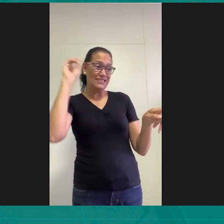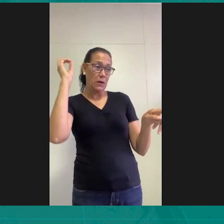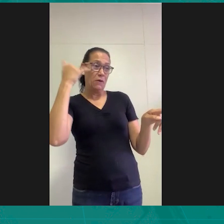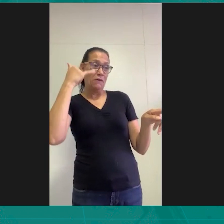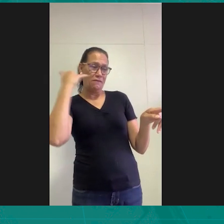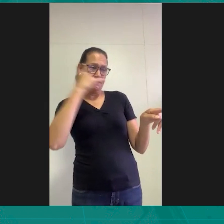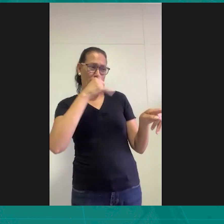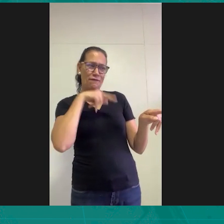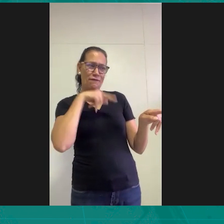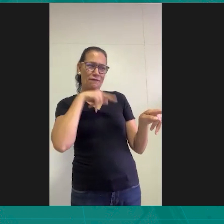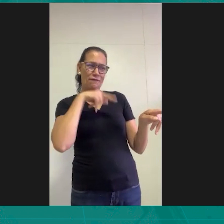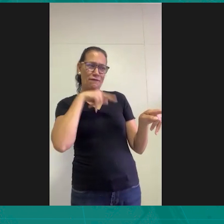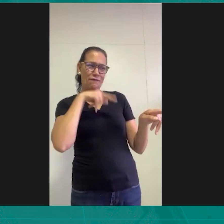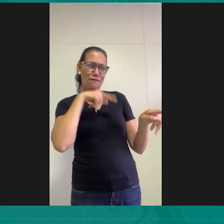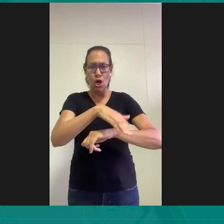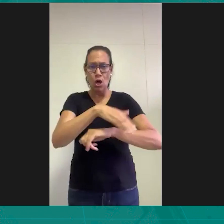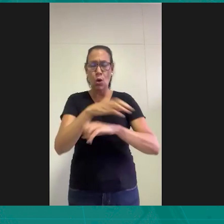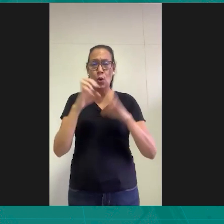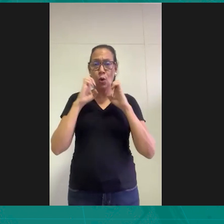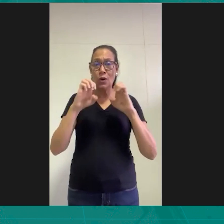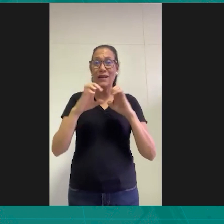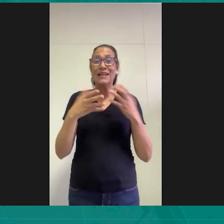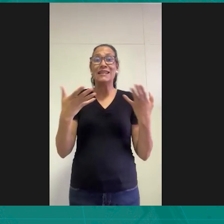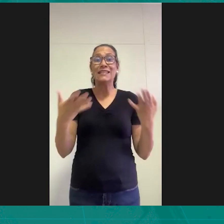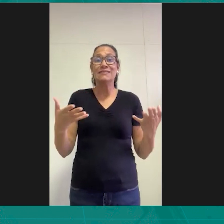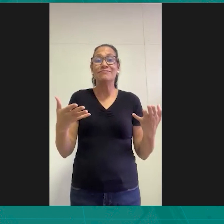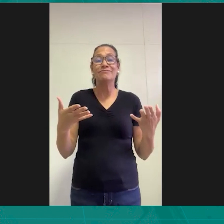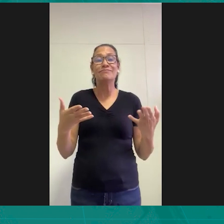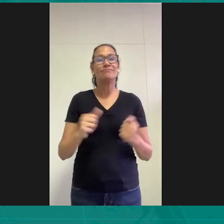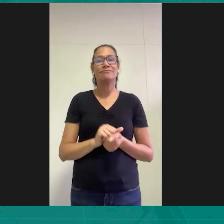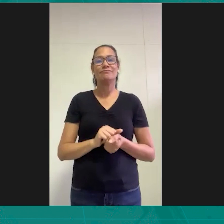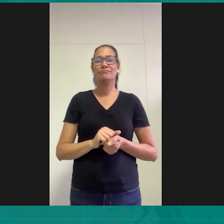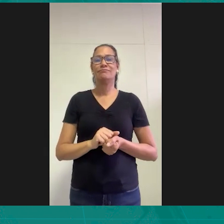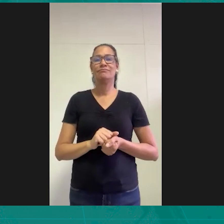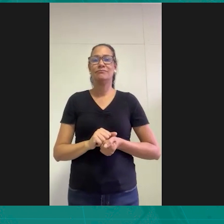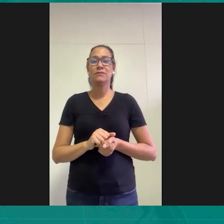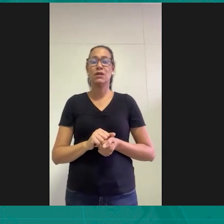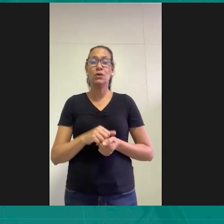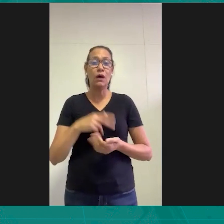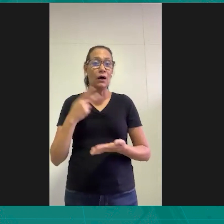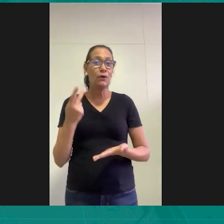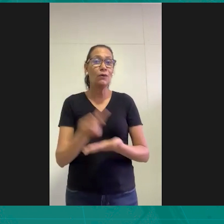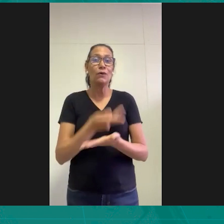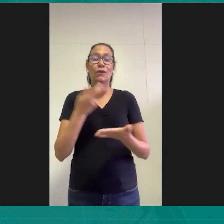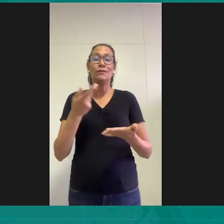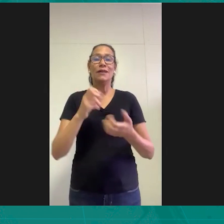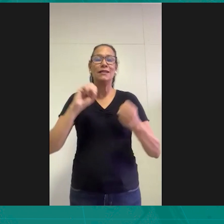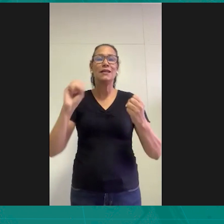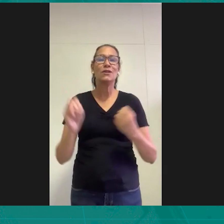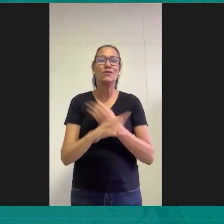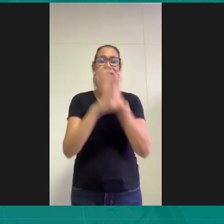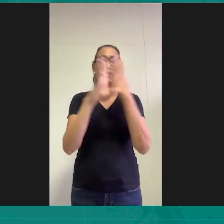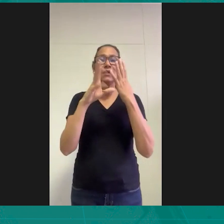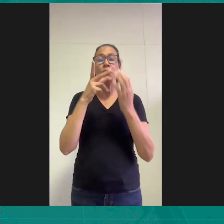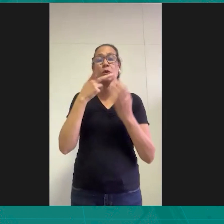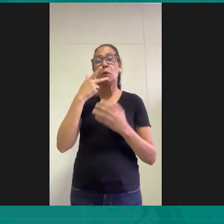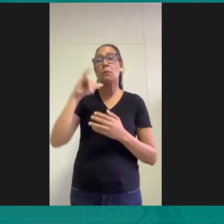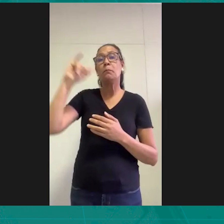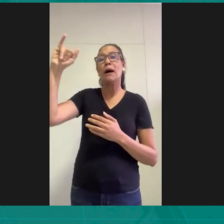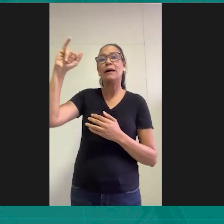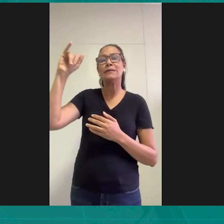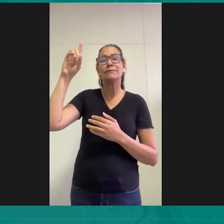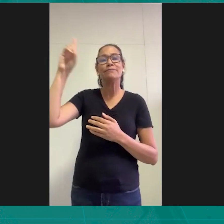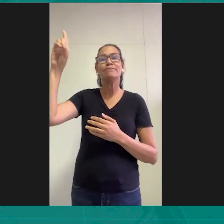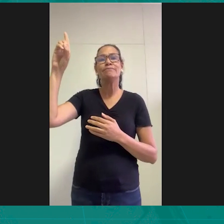Irmãos, é isso. Isso é glorificar Deus. Como Jesus glorificava o Pai? Fazendo as